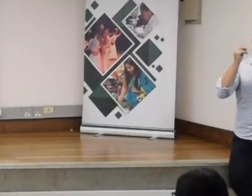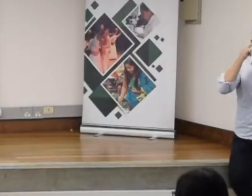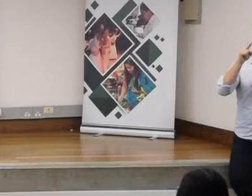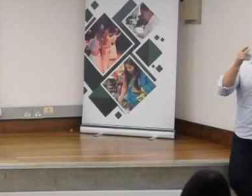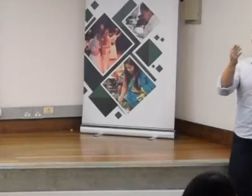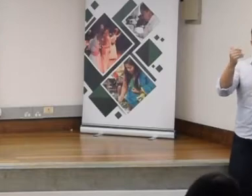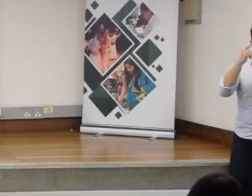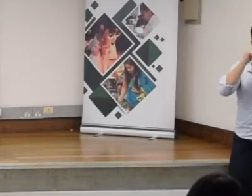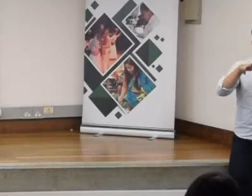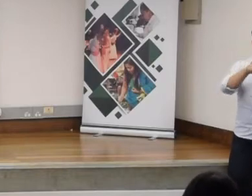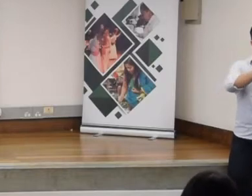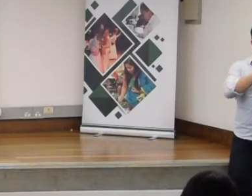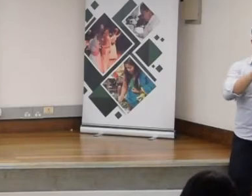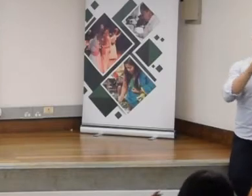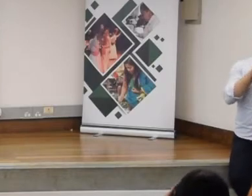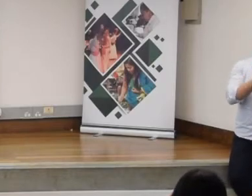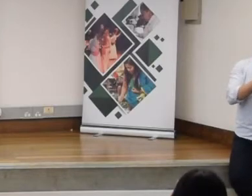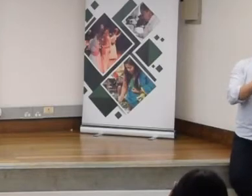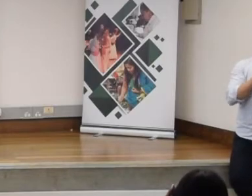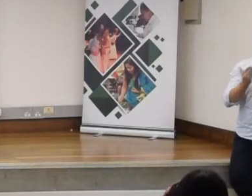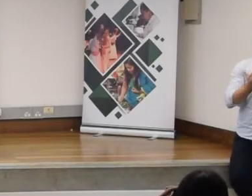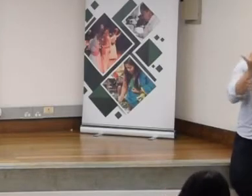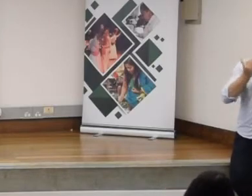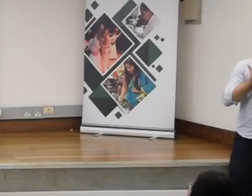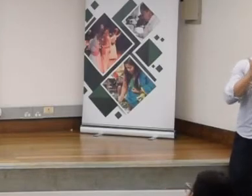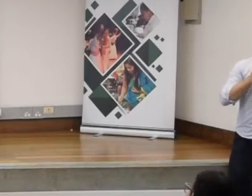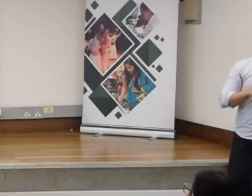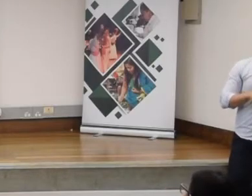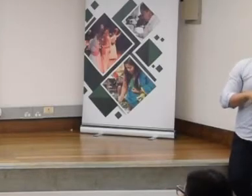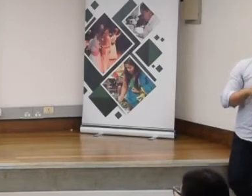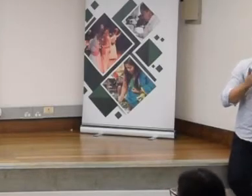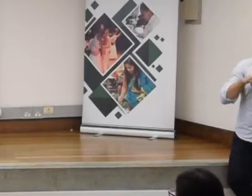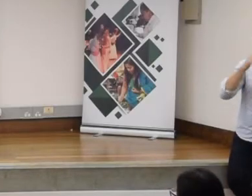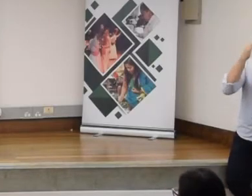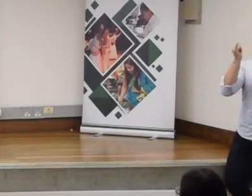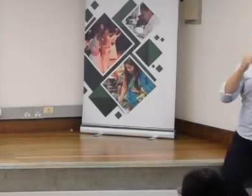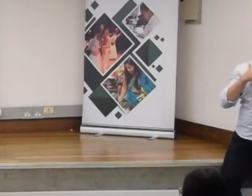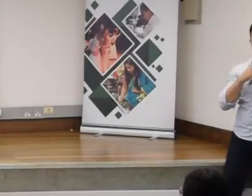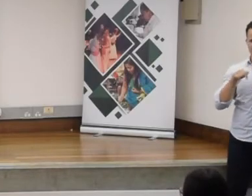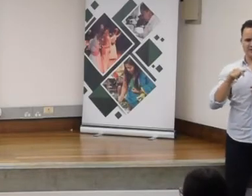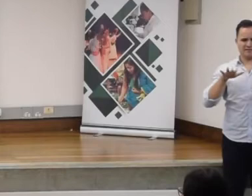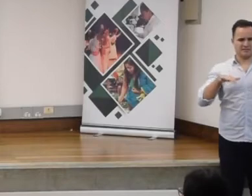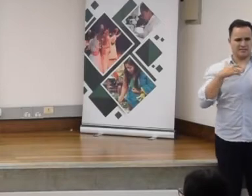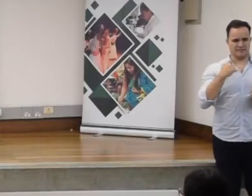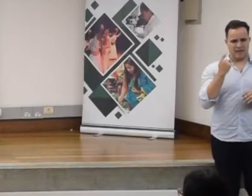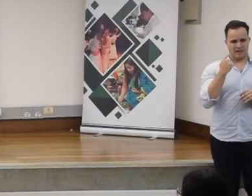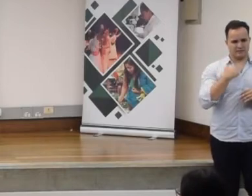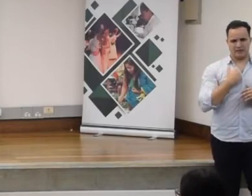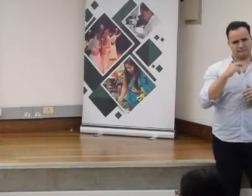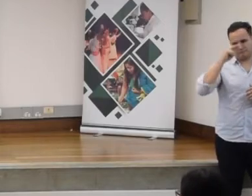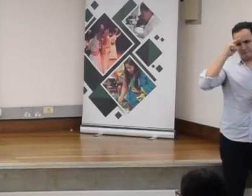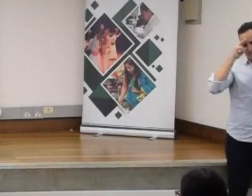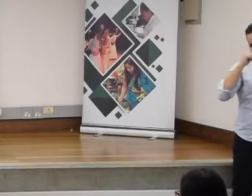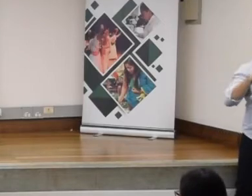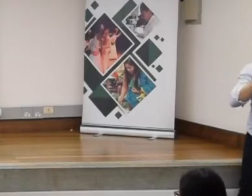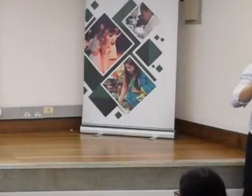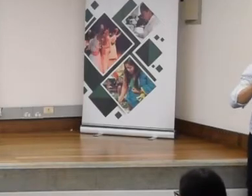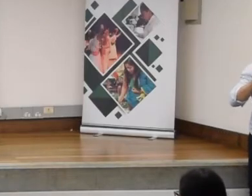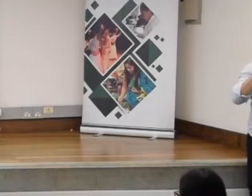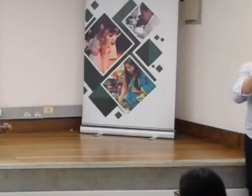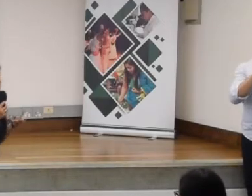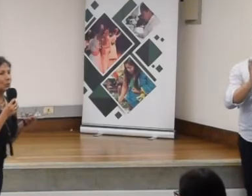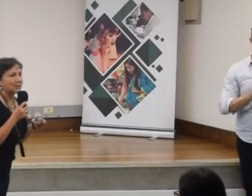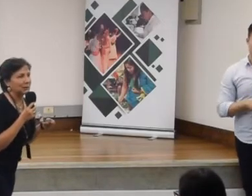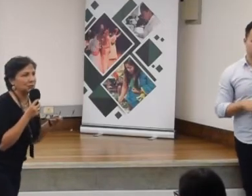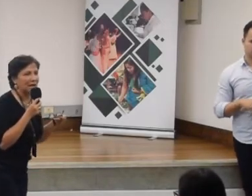metodologías. Y en un proceso que es de lo que menos tenemos a veces en la academia, y es la escucha. La escucha serena y lenta de